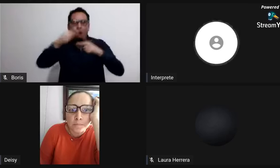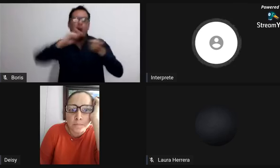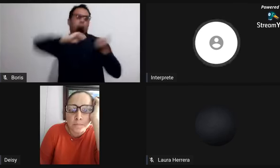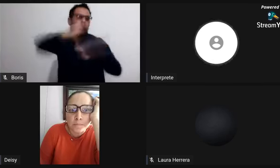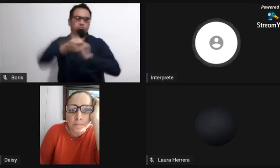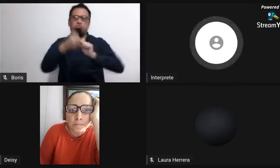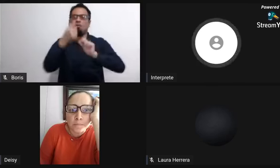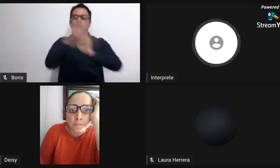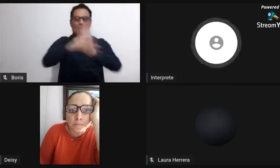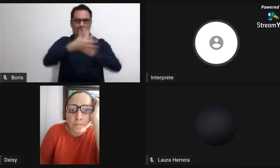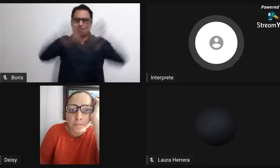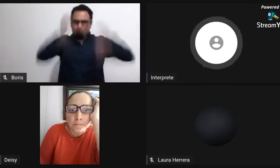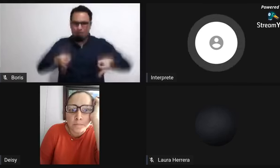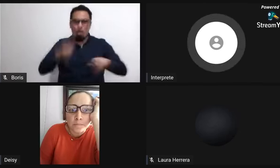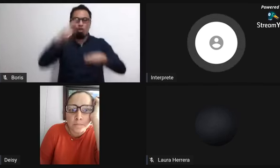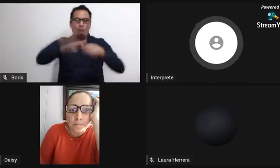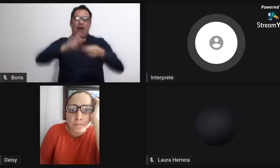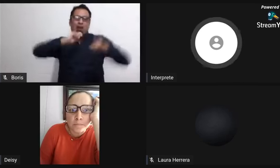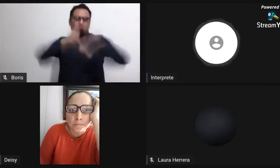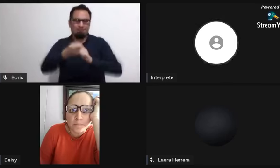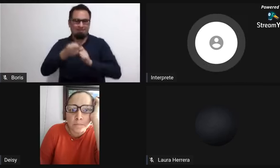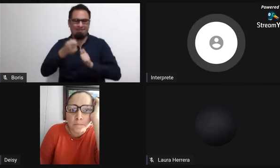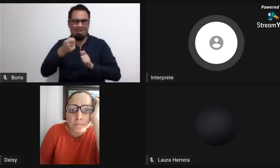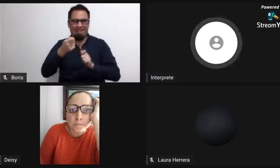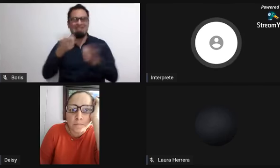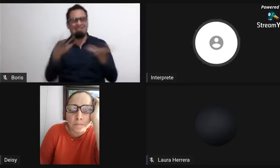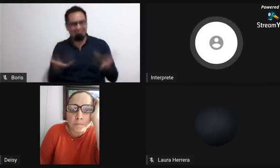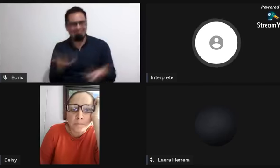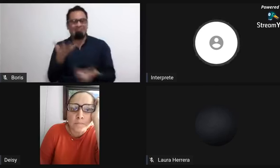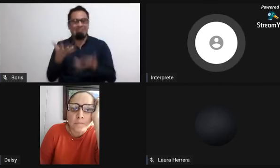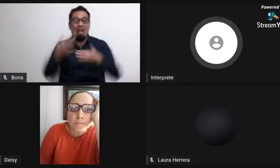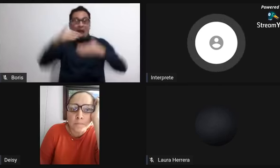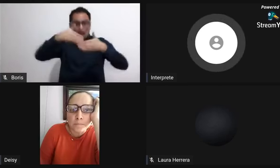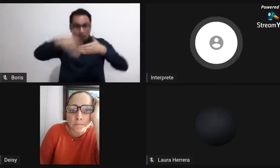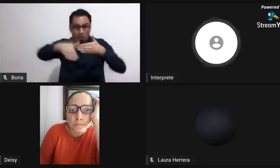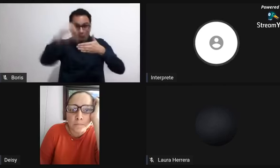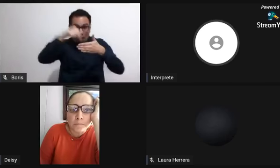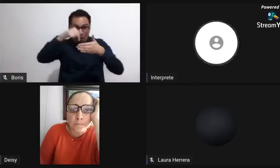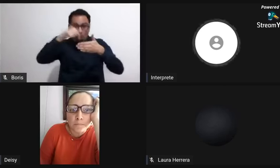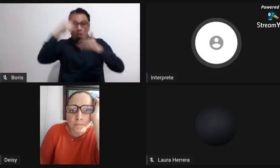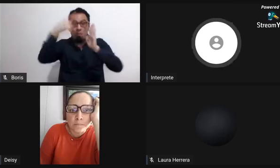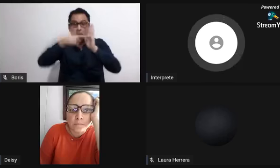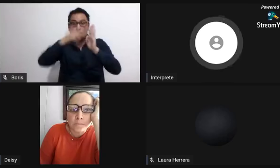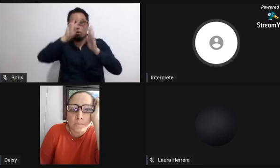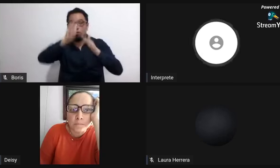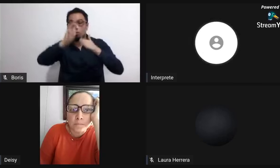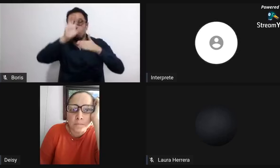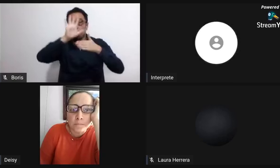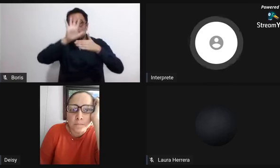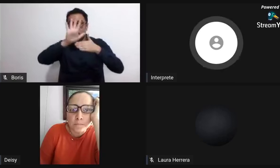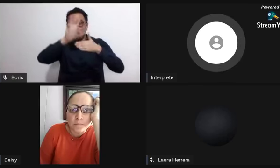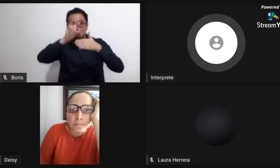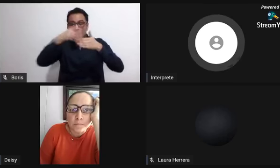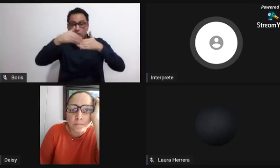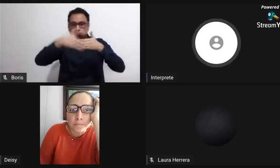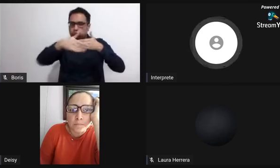modificaciones. 1858 ya entonces cambia la denominación del país y en adelante, en